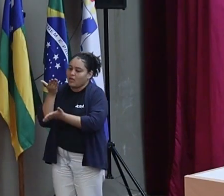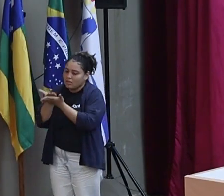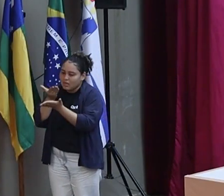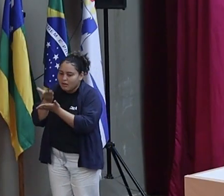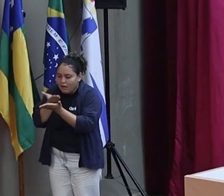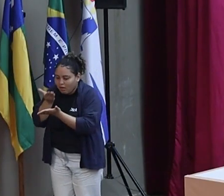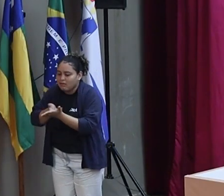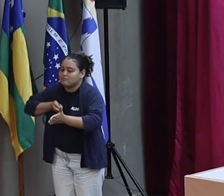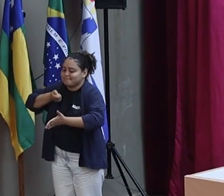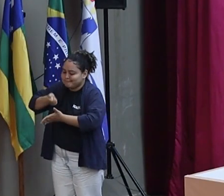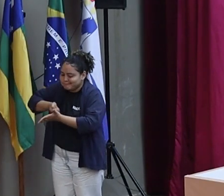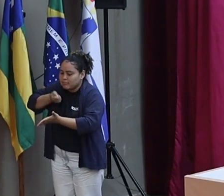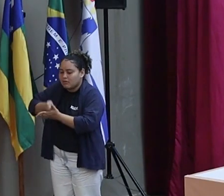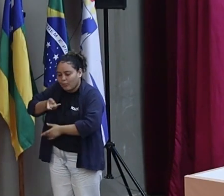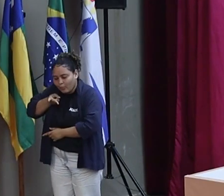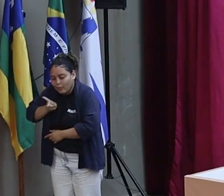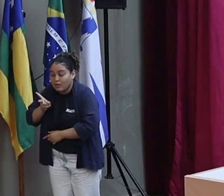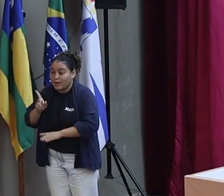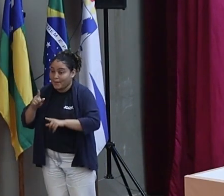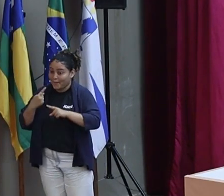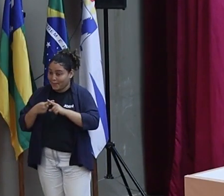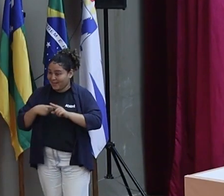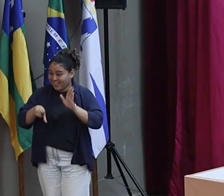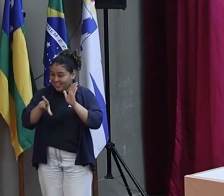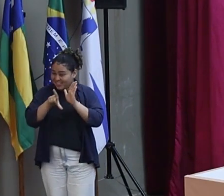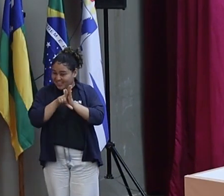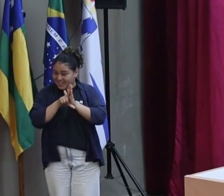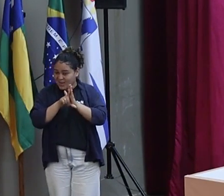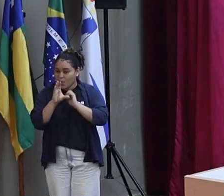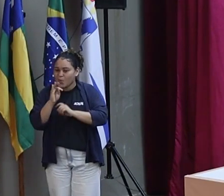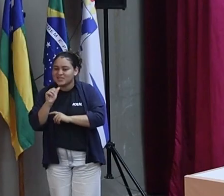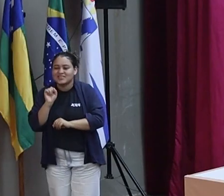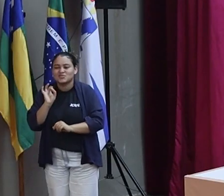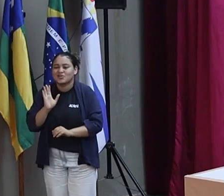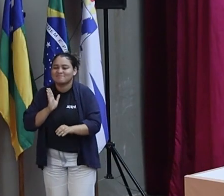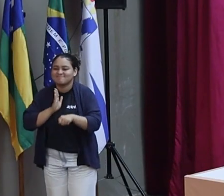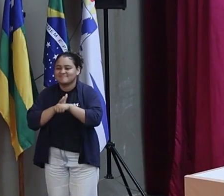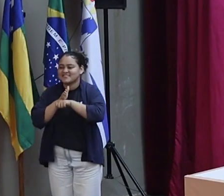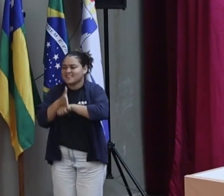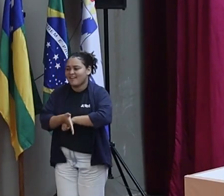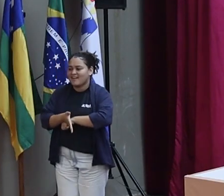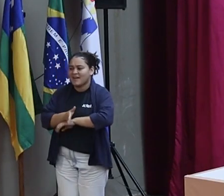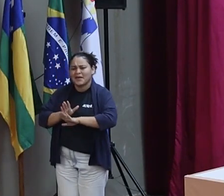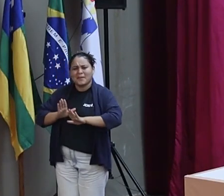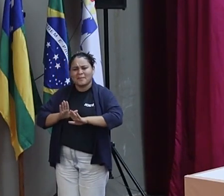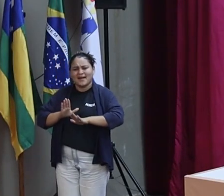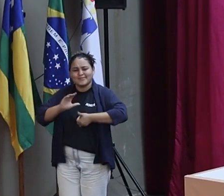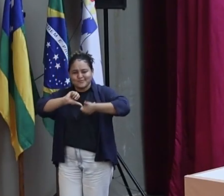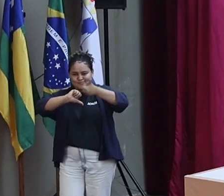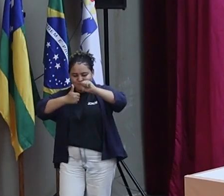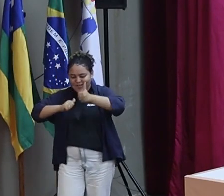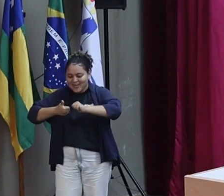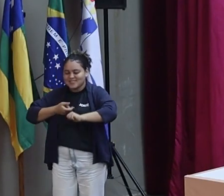essa permanência na universidade, né? Porque a política de cotas hoje está garantindo o acesso, mas a gente não tem ainda uma avaliação